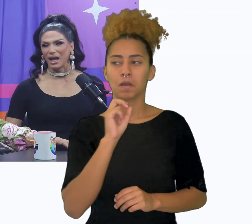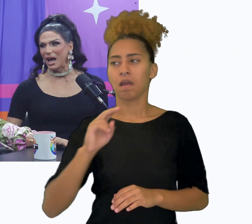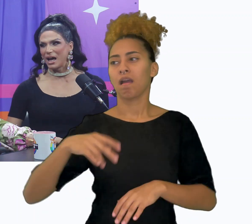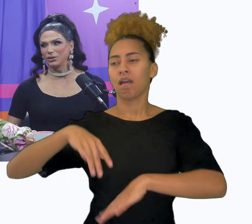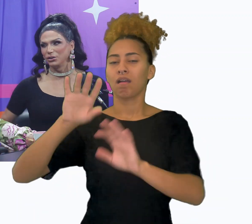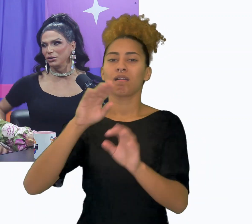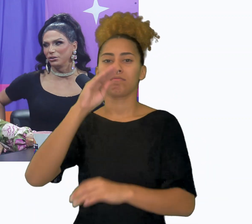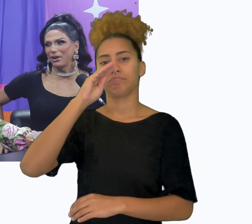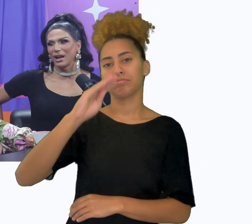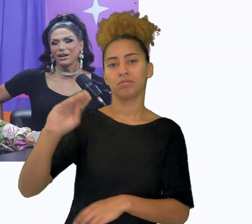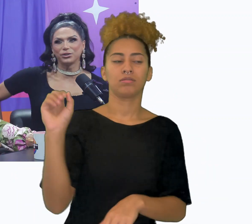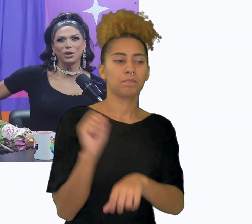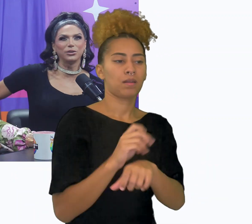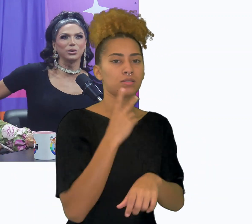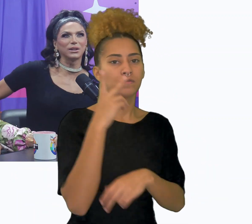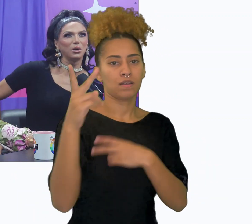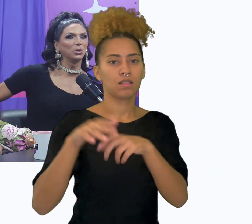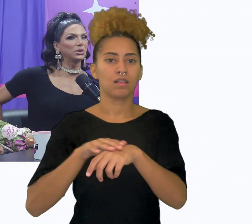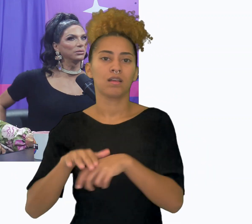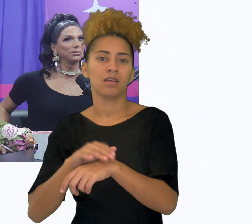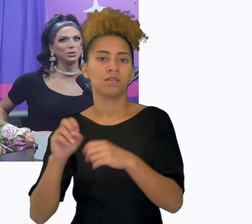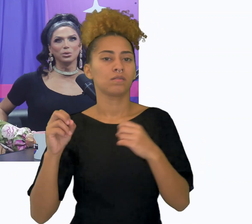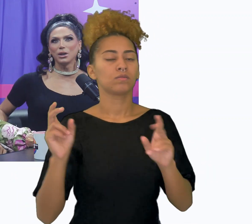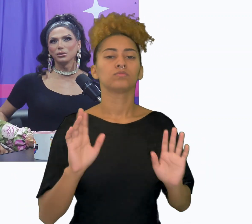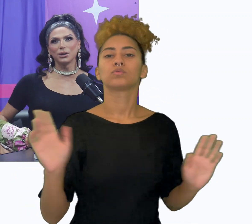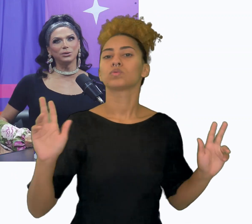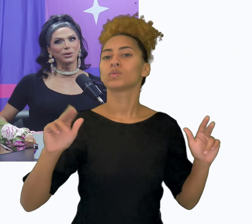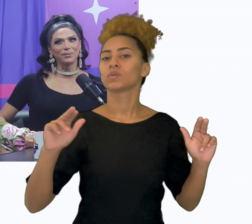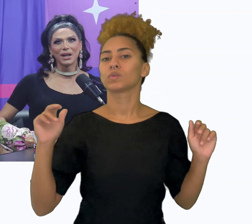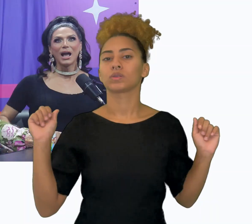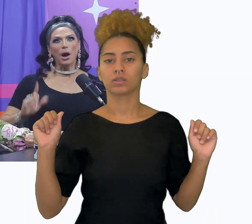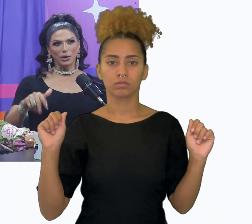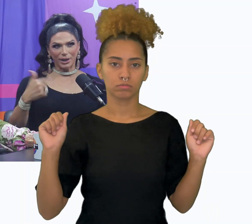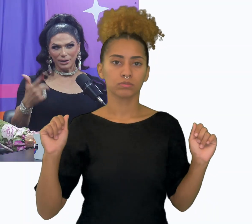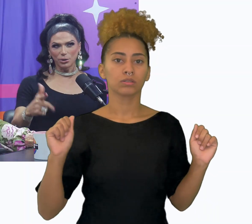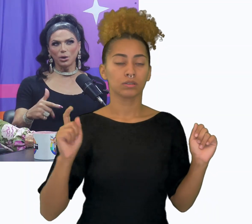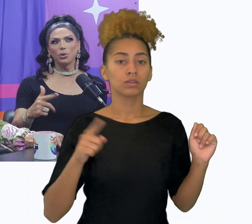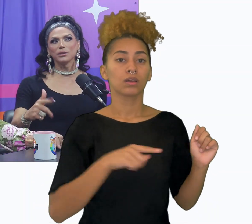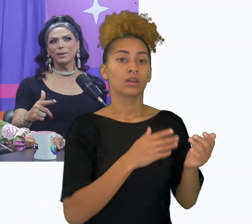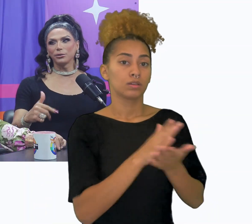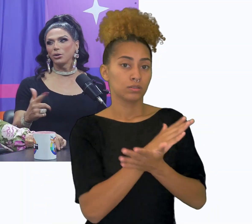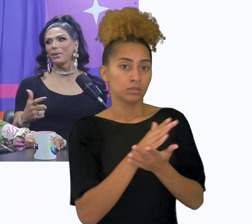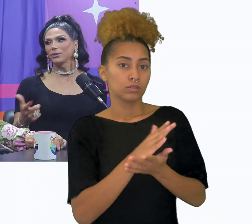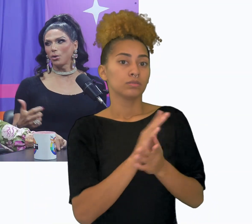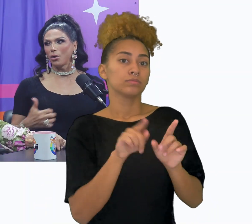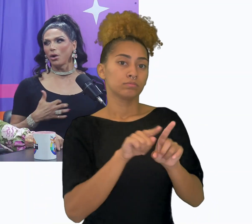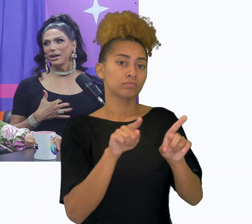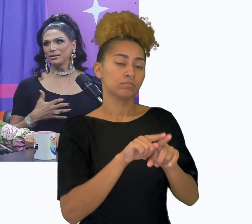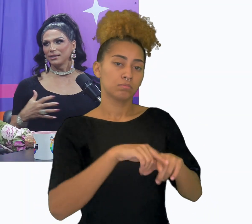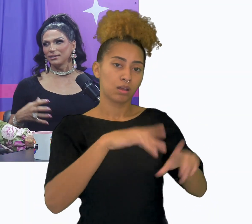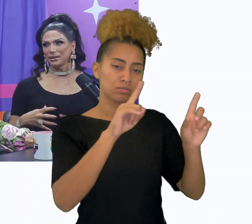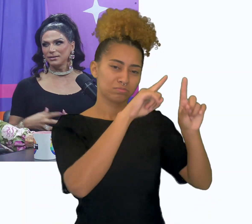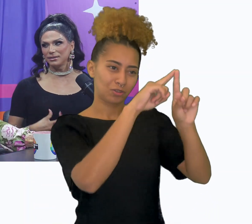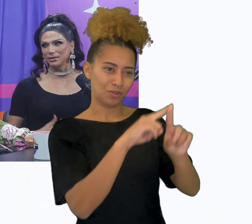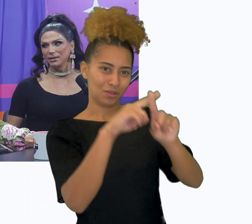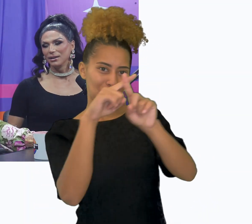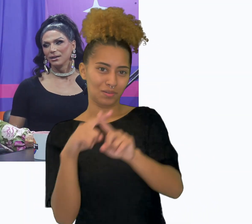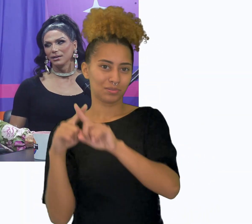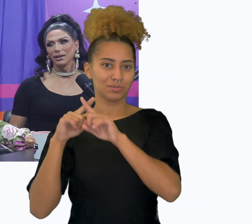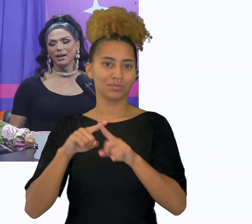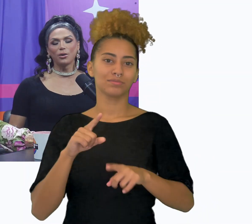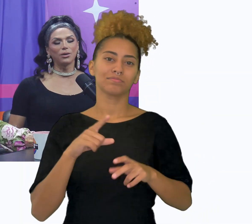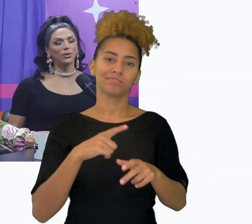de se falar, de falar a história de uma da outra. Nunca. As gerações, algumas mais foram mais concorrentes entre